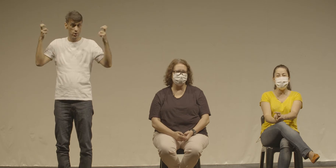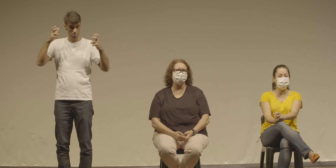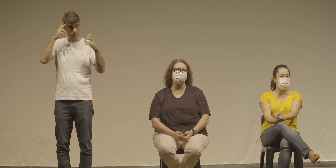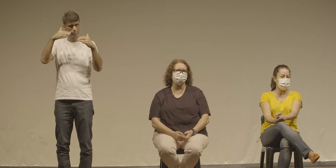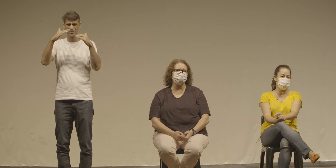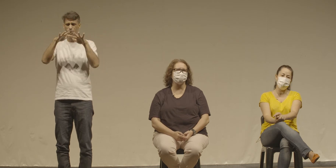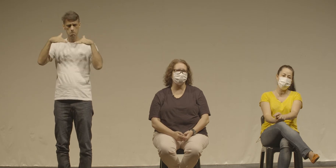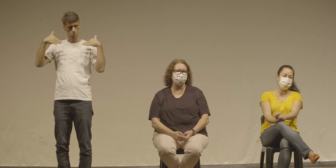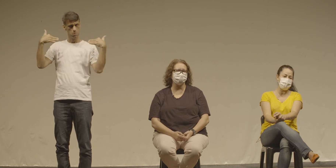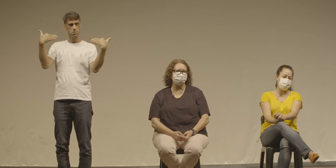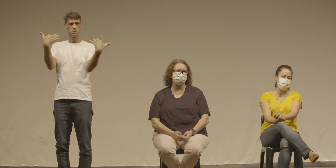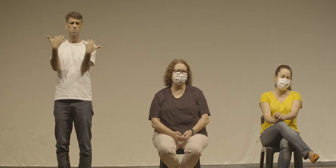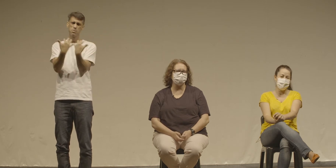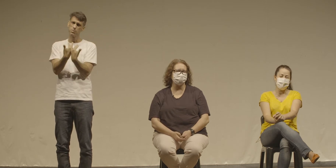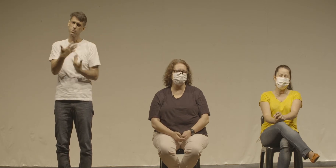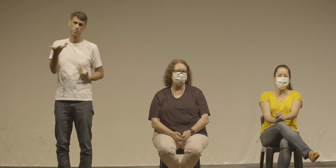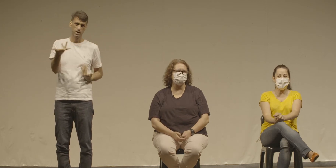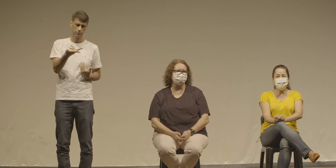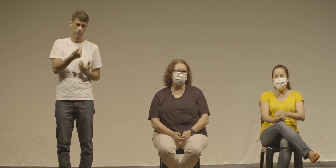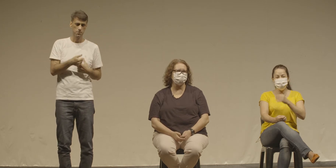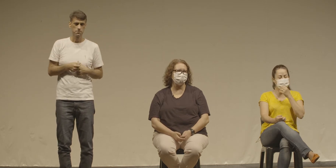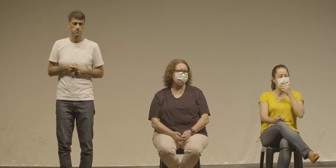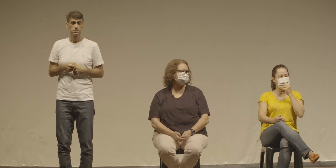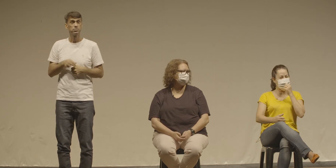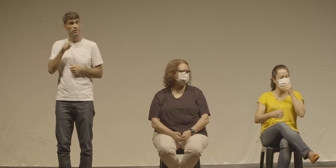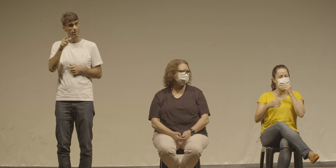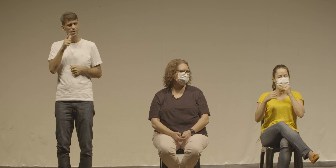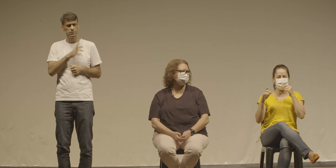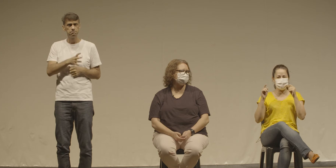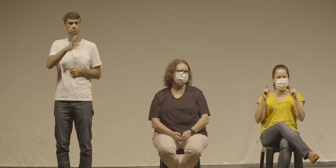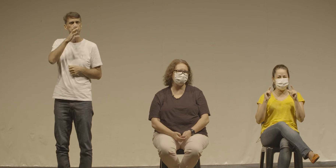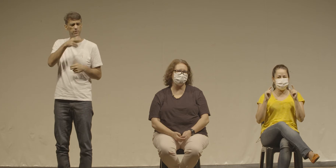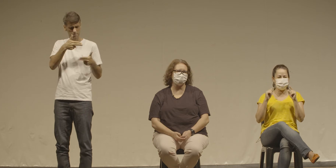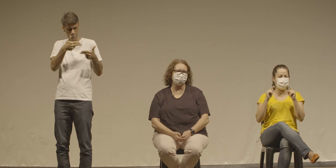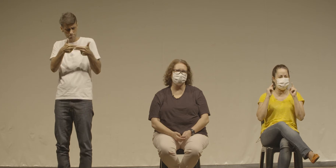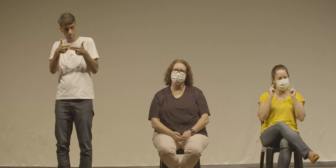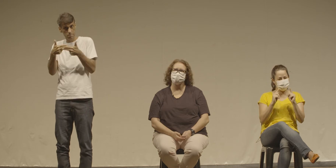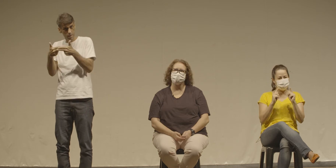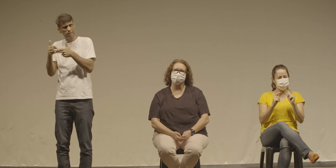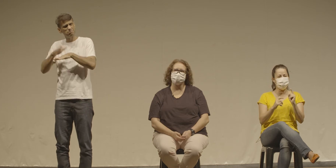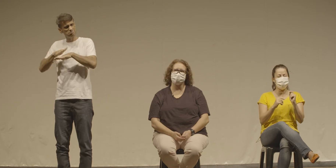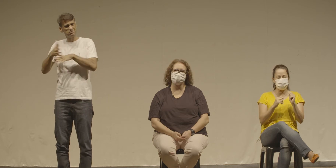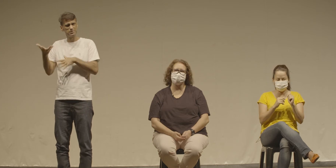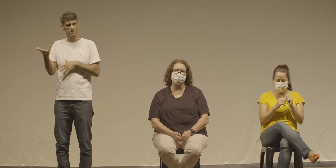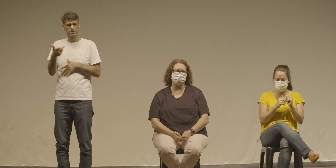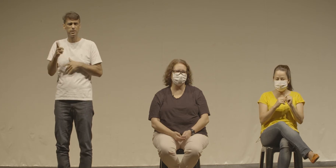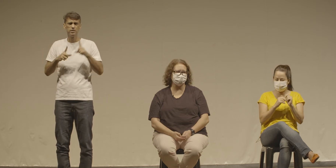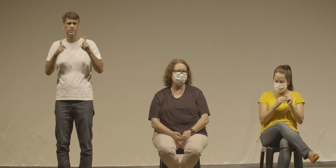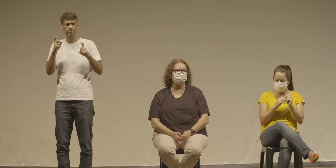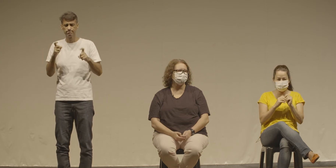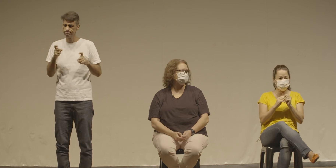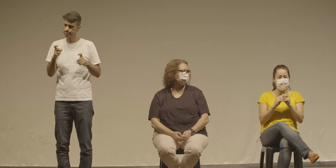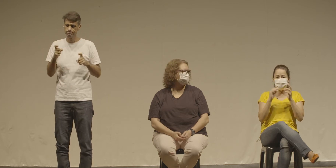mais maravilhosa do mundo, gente. E aí ele surpreendeu, porque assim, você vê, né? Tem as expressões delas